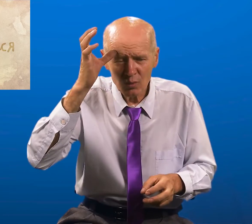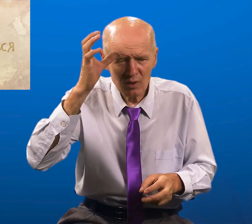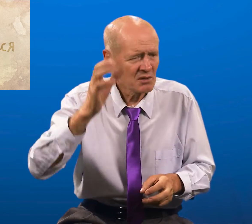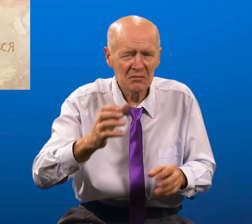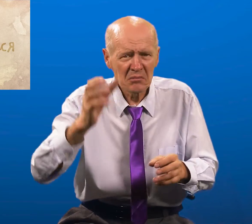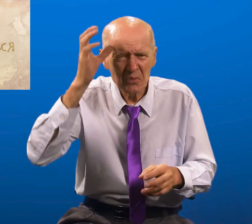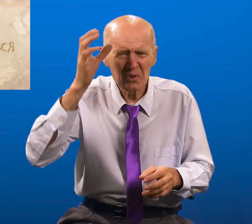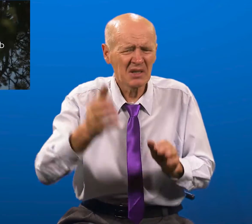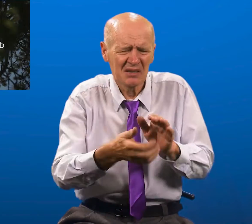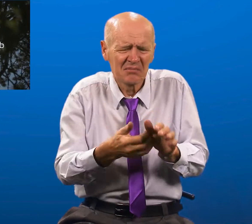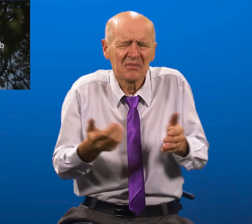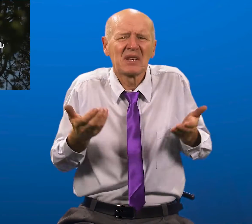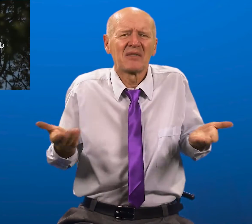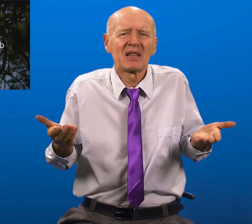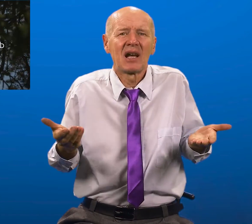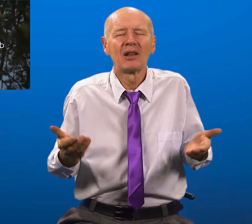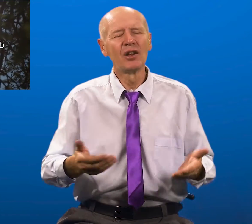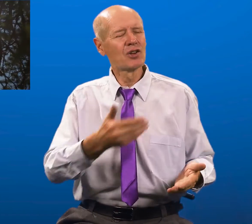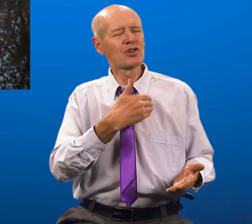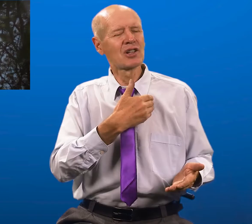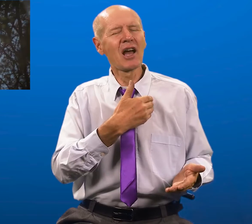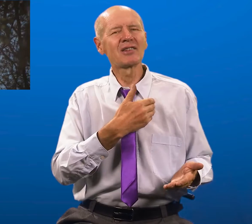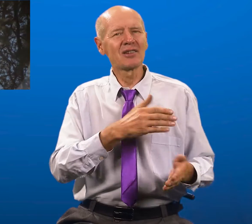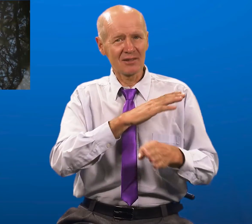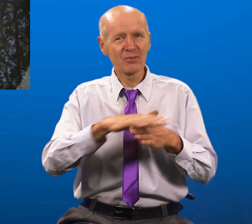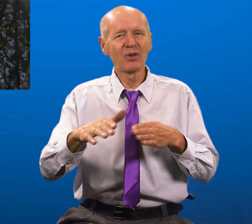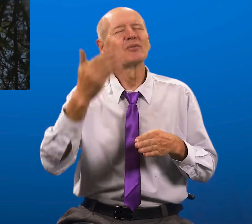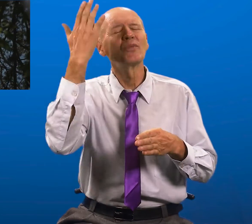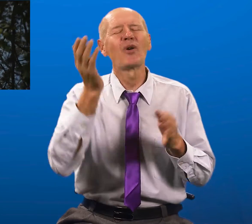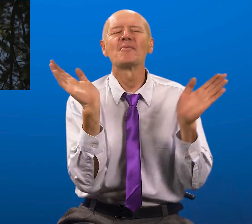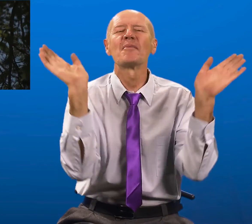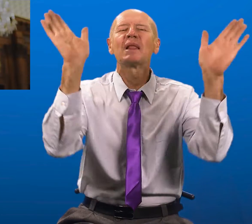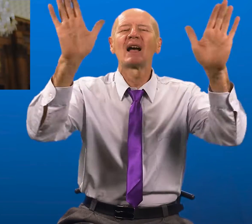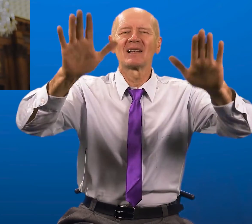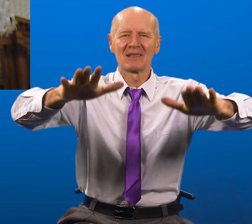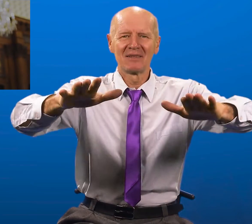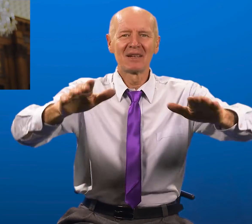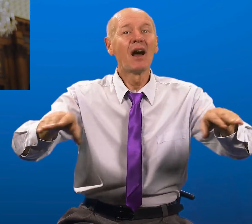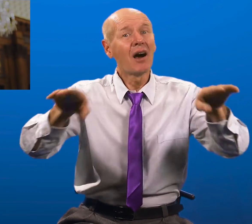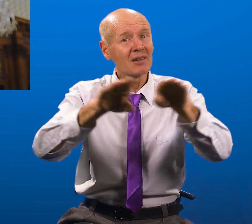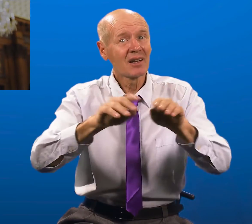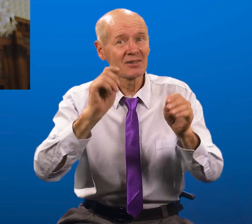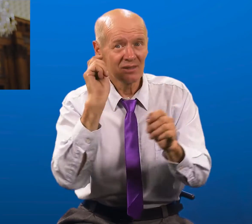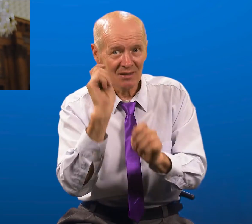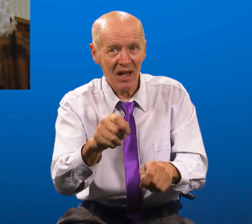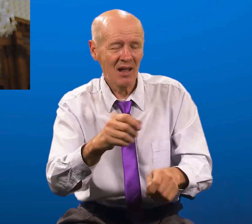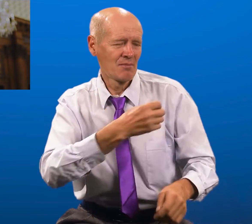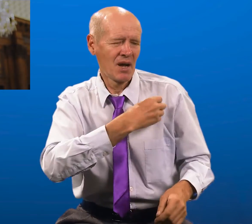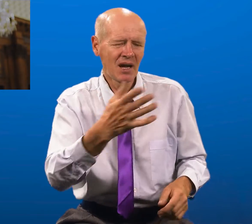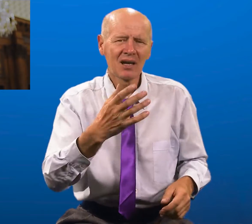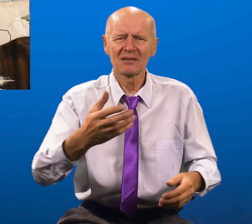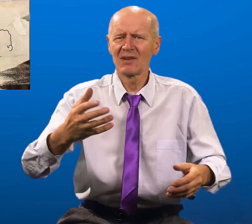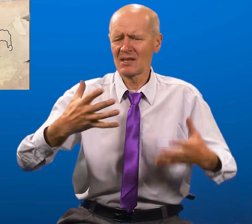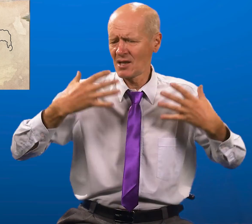чем он нуждался больше всего. Его желание исполнилось. Бог благословил царствование Соломона также богатством, здоровьем и